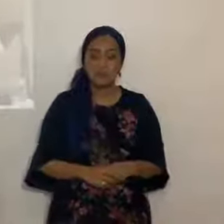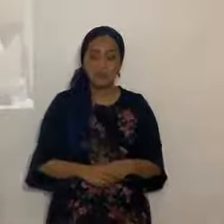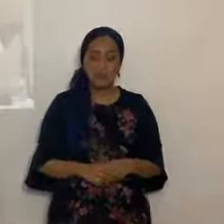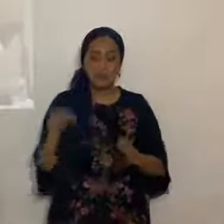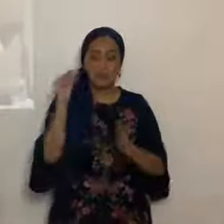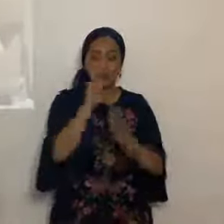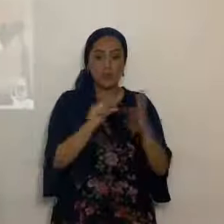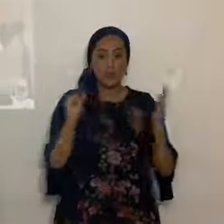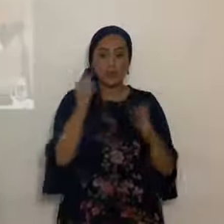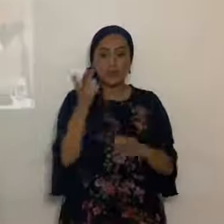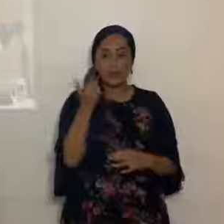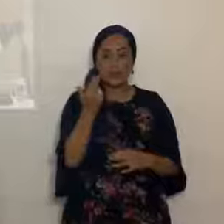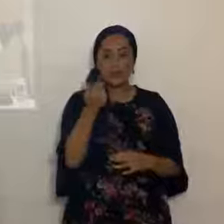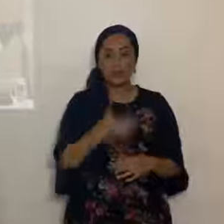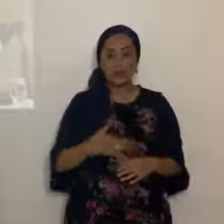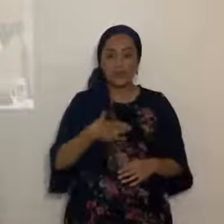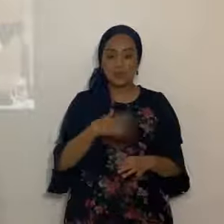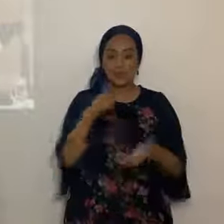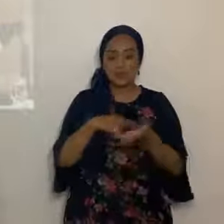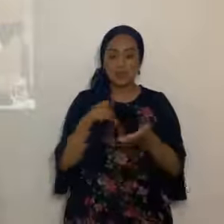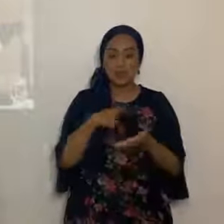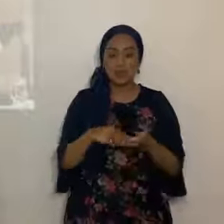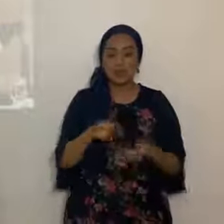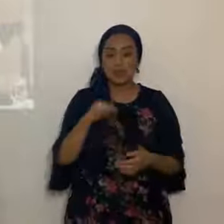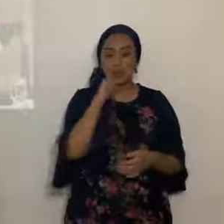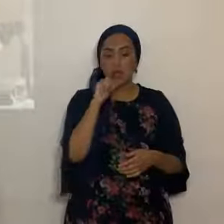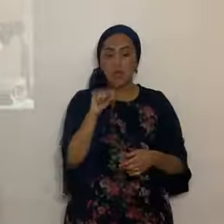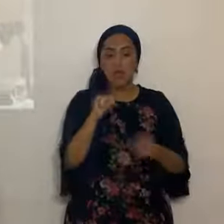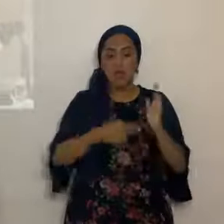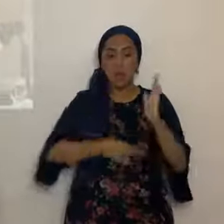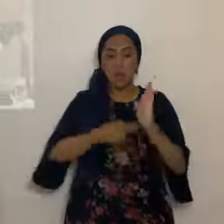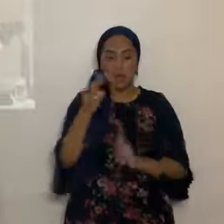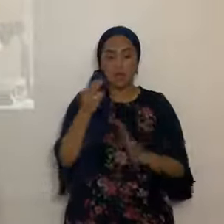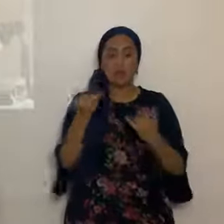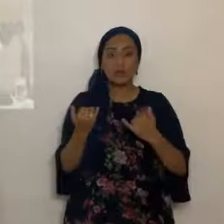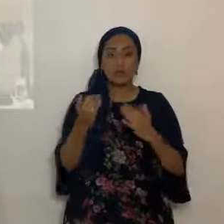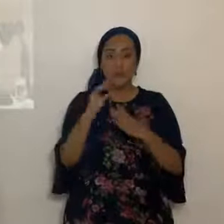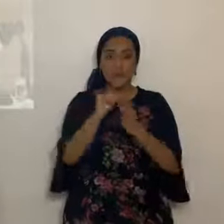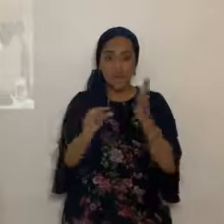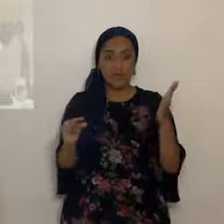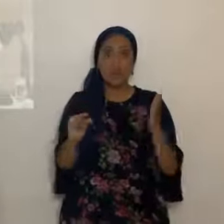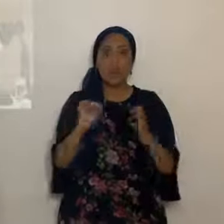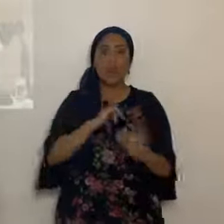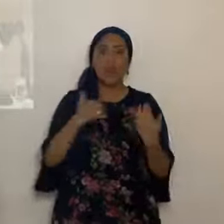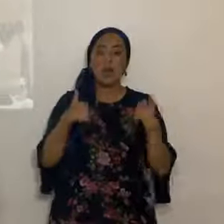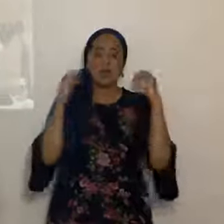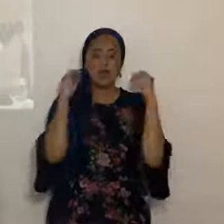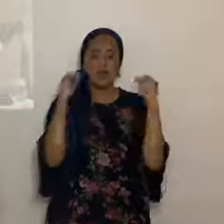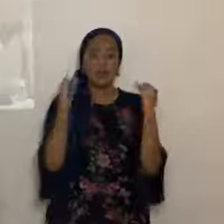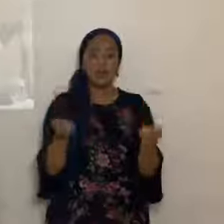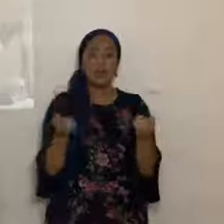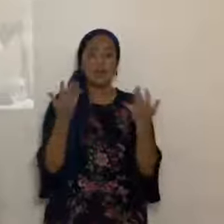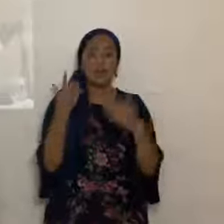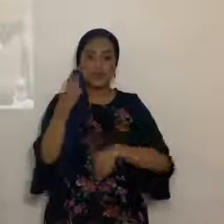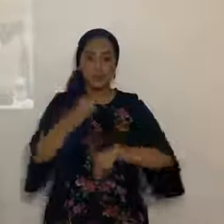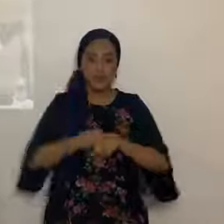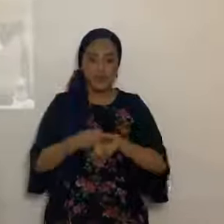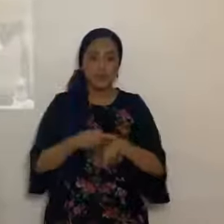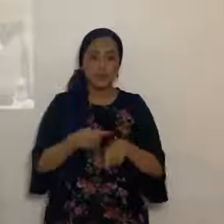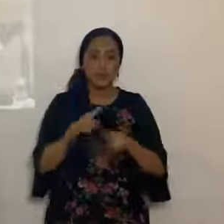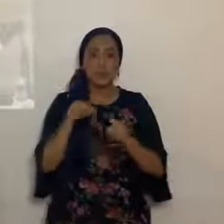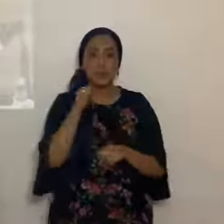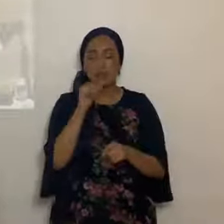verso 13, vamos para allá, no ser honestos. Este es un verso que he estado ministrando muchas veces, pero